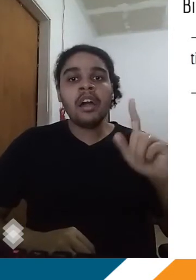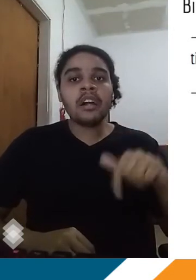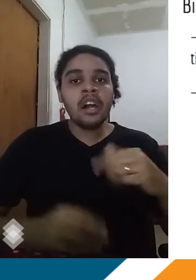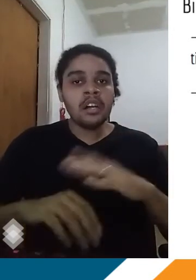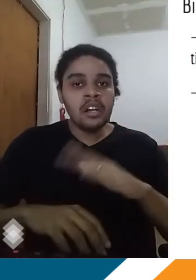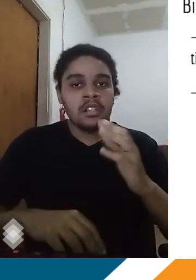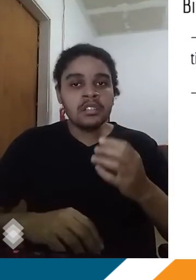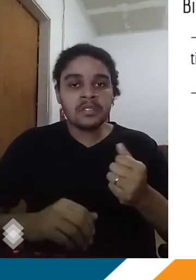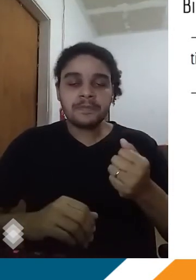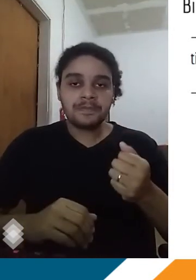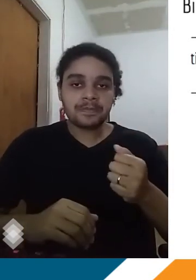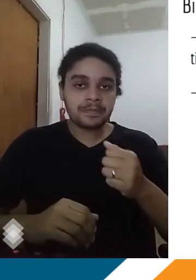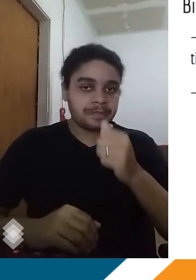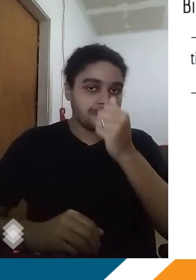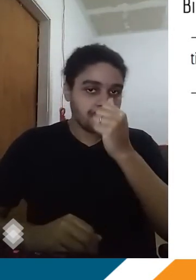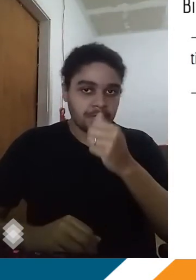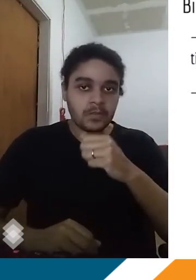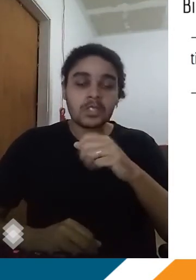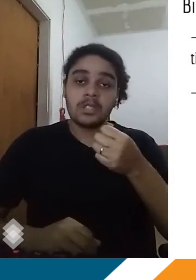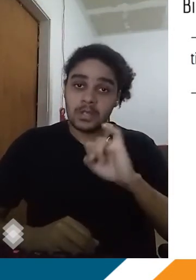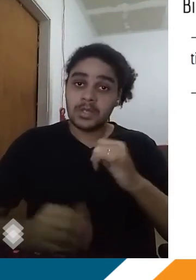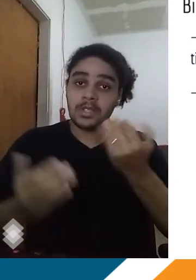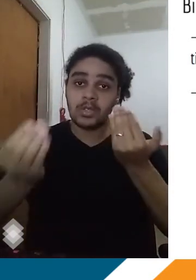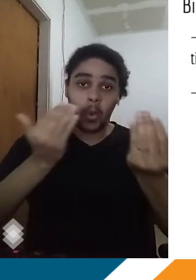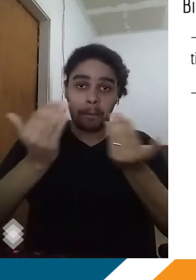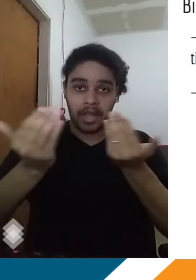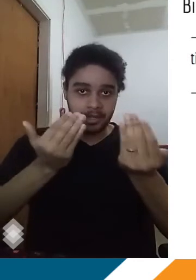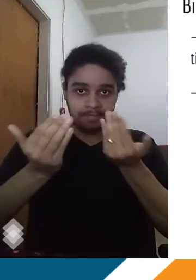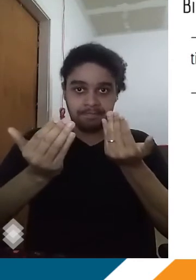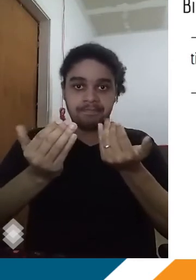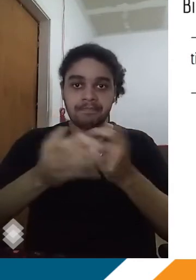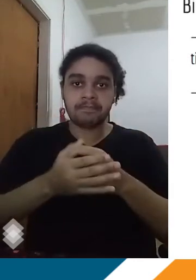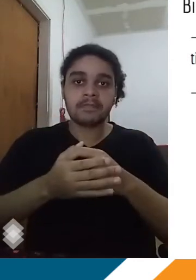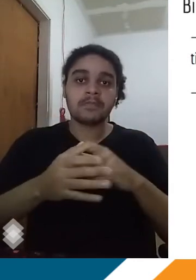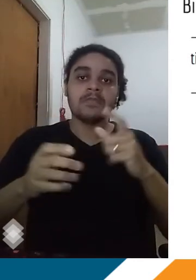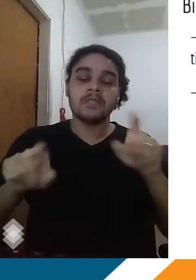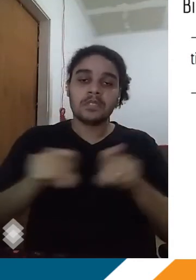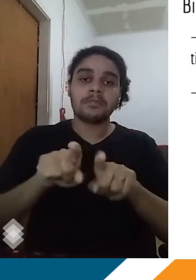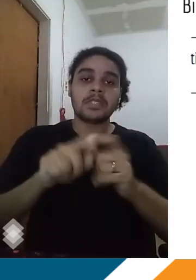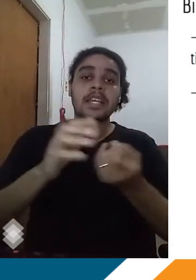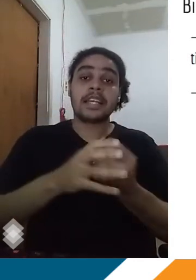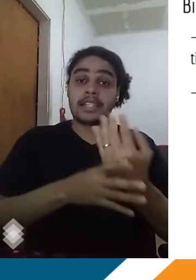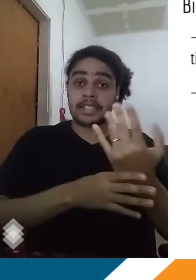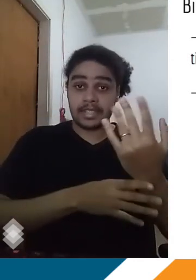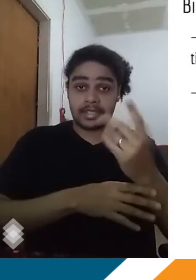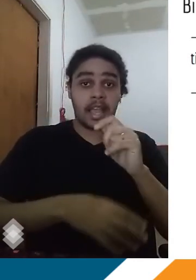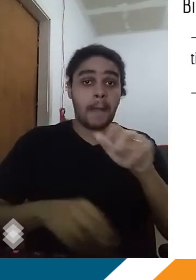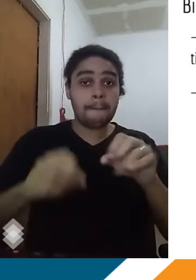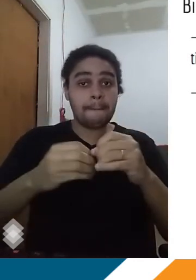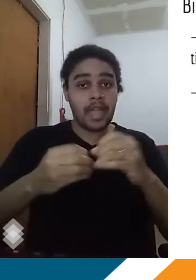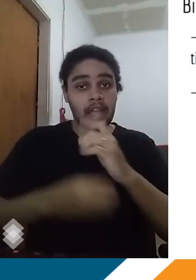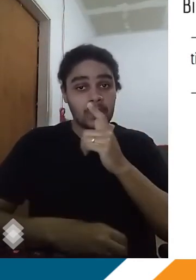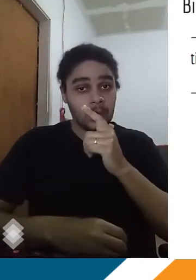mais densa, se a gente for comparar com a vegetação de savana, e ela se desenvolve próxima aos rios, né? Portanto, é por